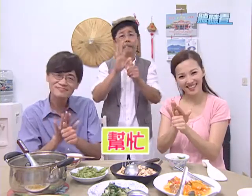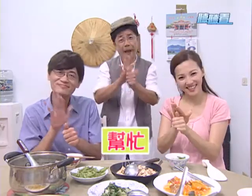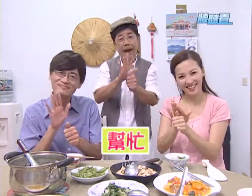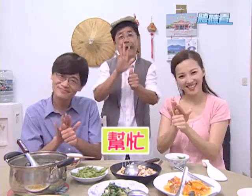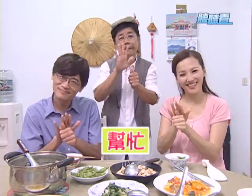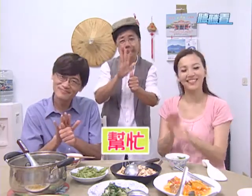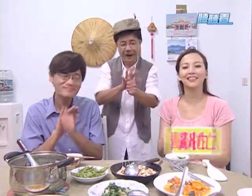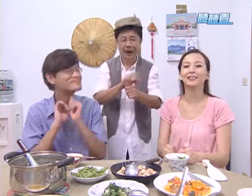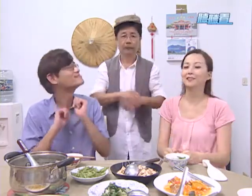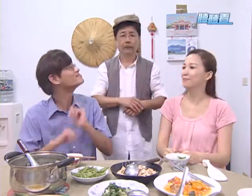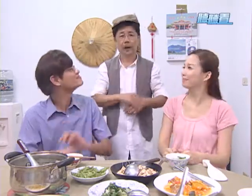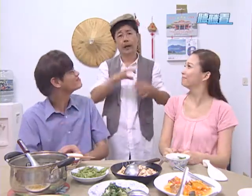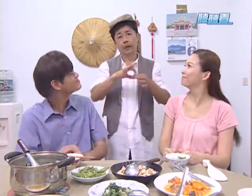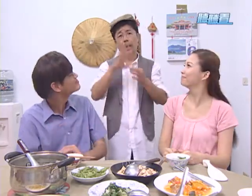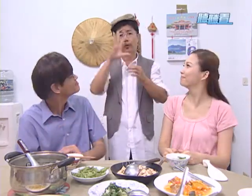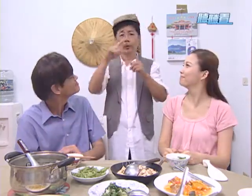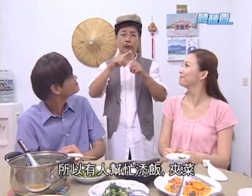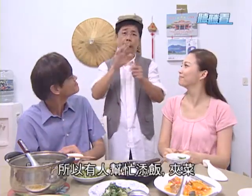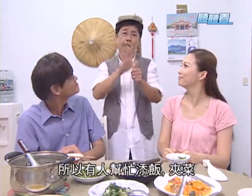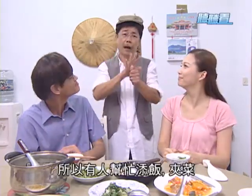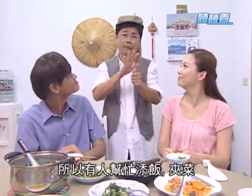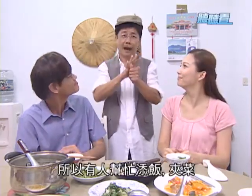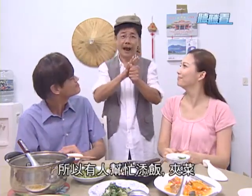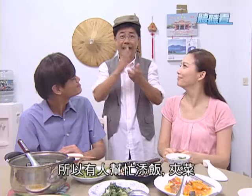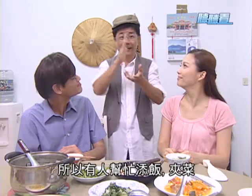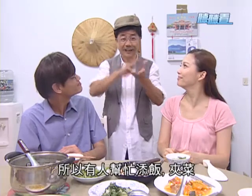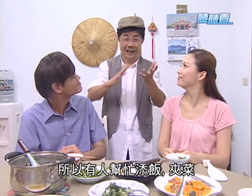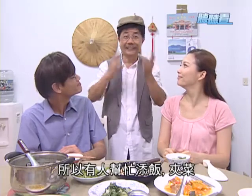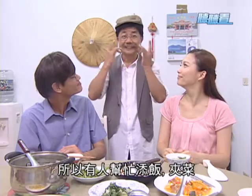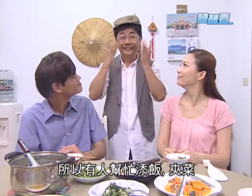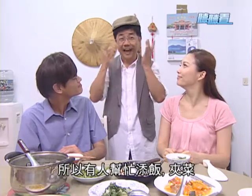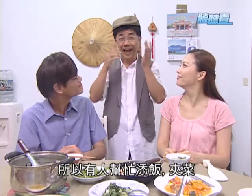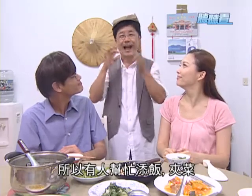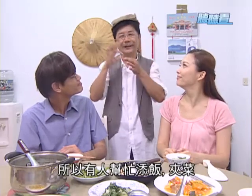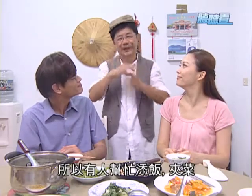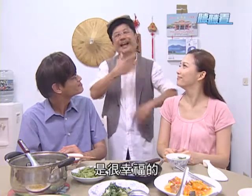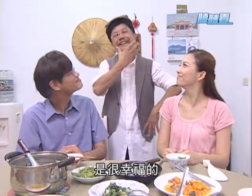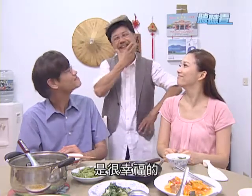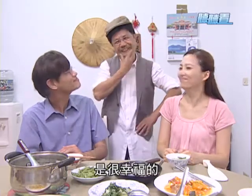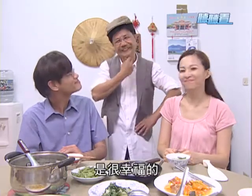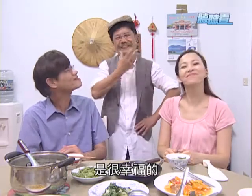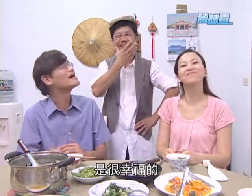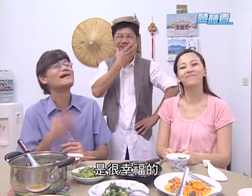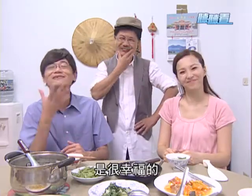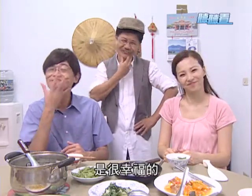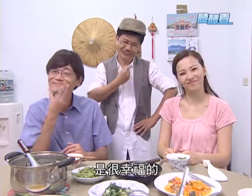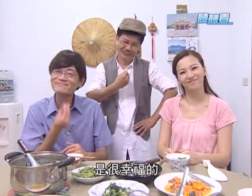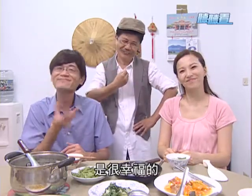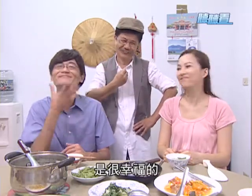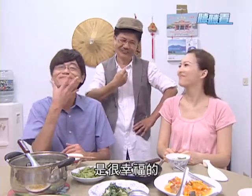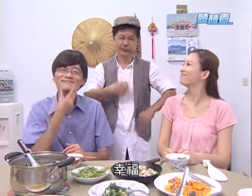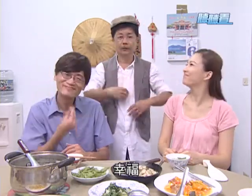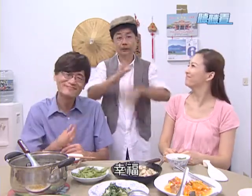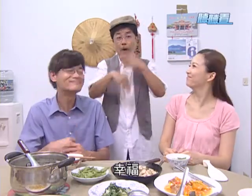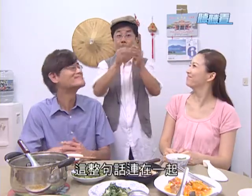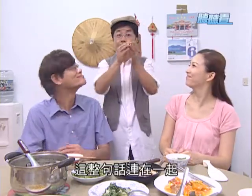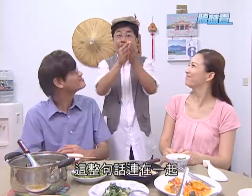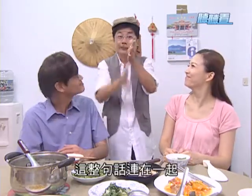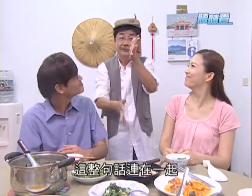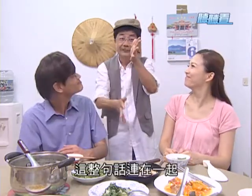帮忙， 所以啊，有人帮忙添饭夹菜是很幸福的， 幸福。 这整句话连